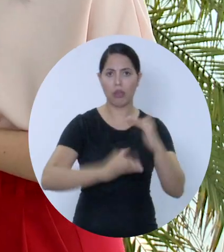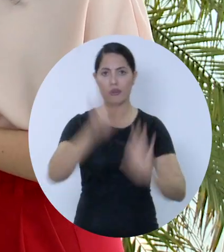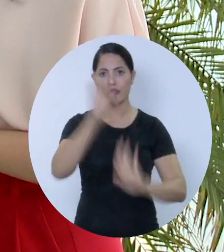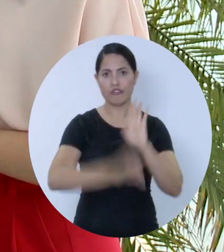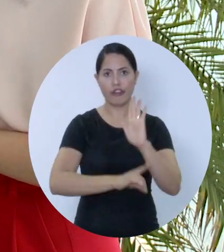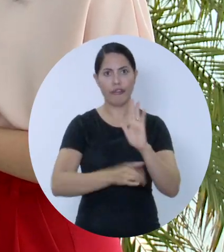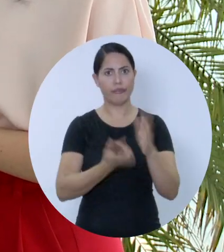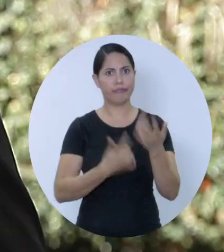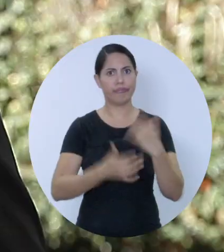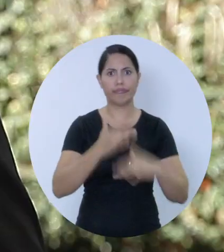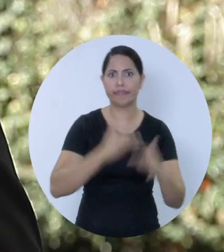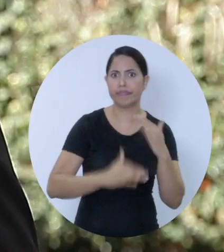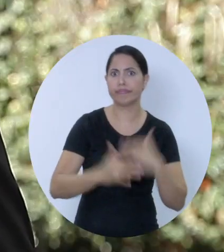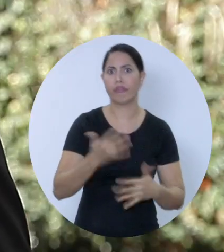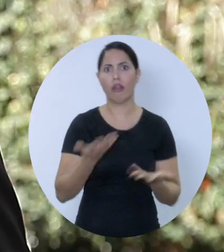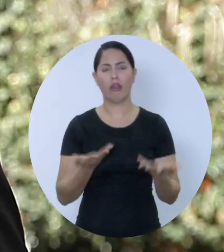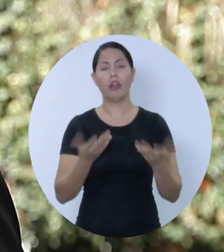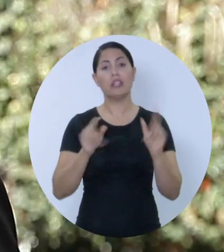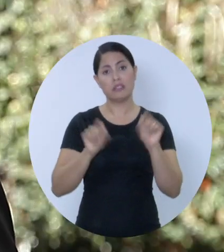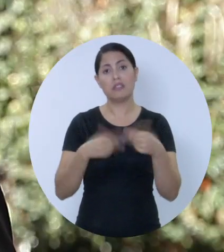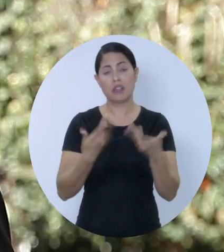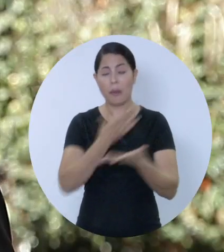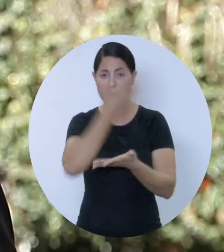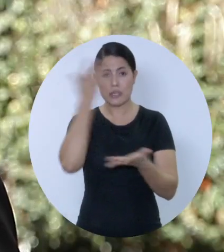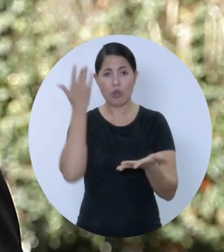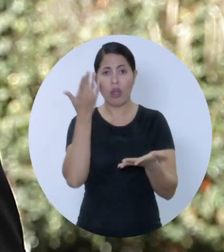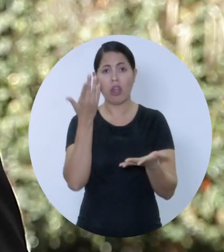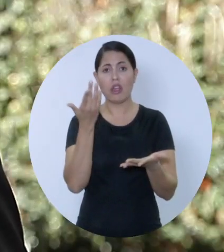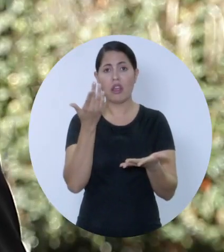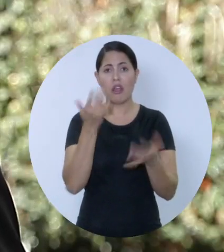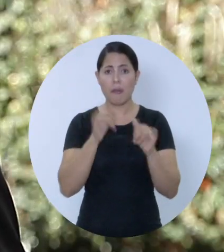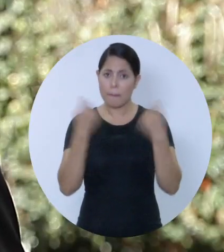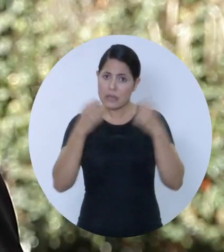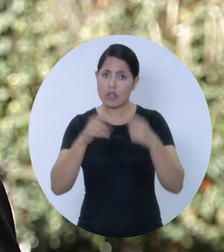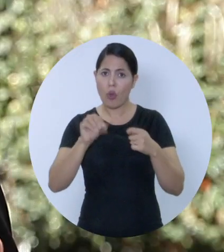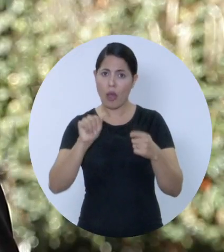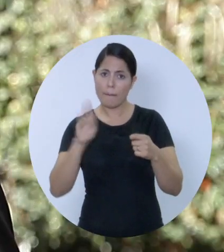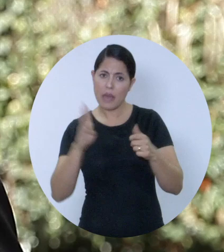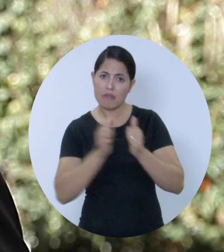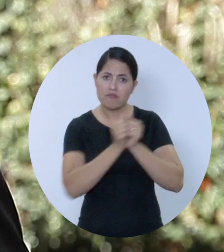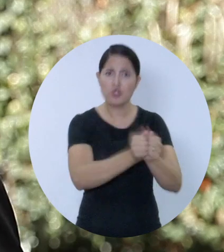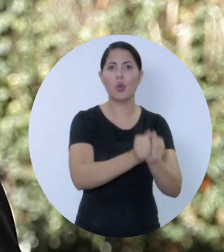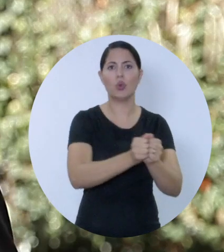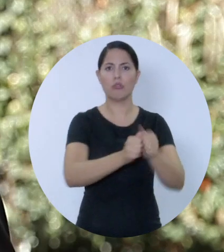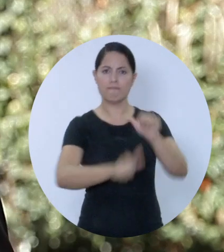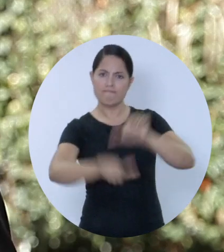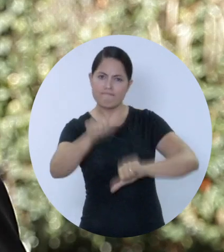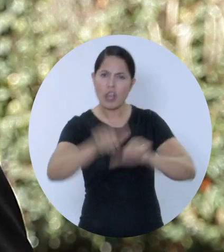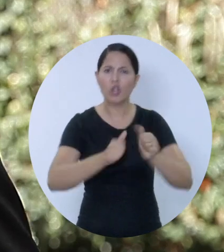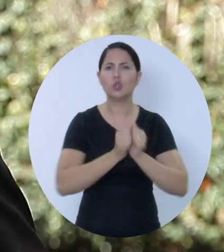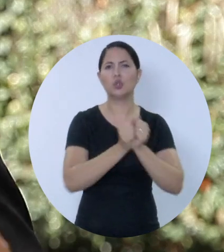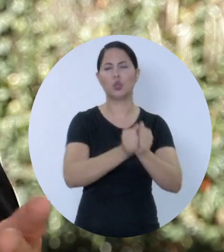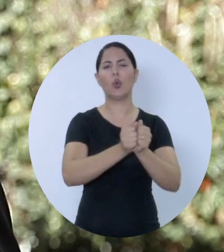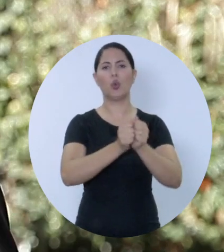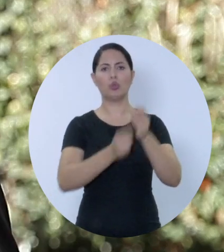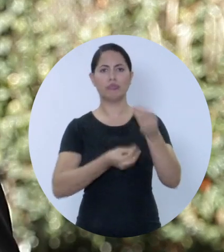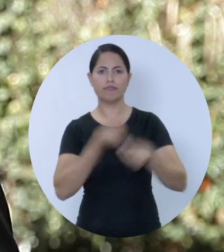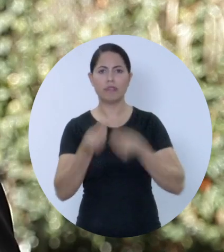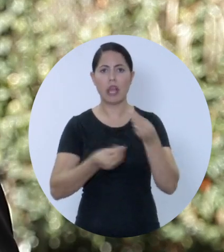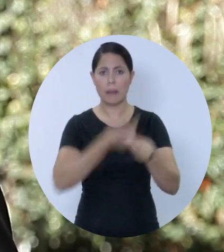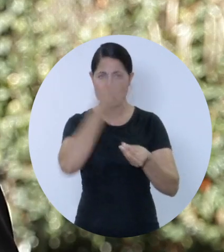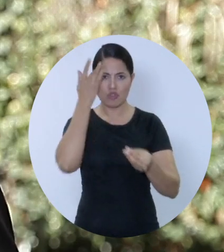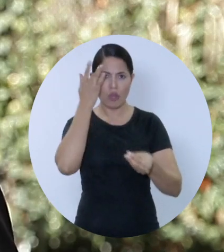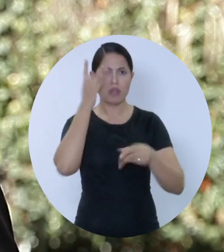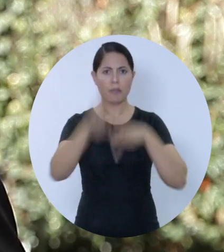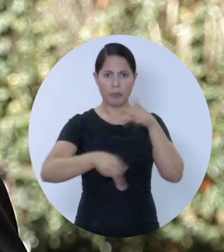das políticas de direitos para as pessoas com deficiência. Então, assim, o acompanhamento é sempre muito de perto mesmo, é sempre articulado com